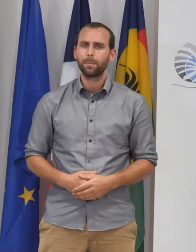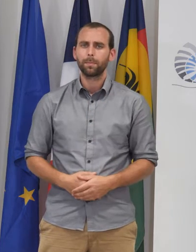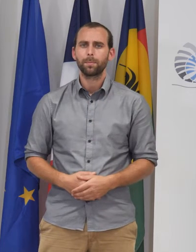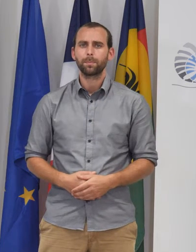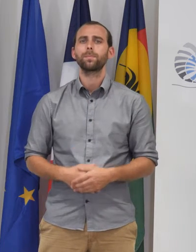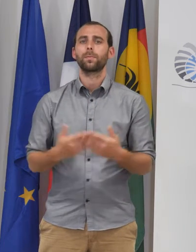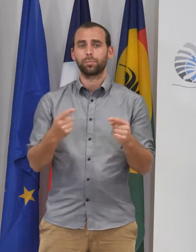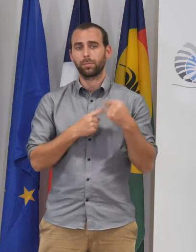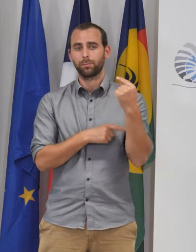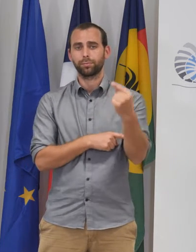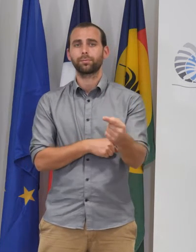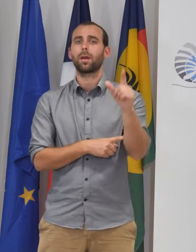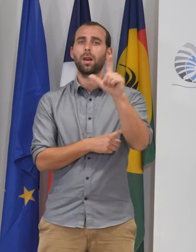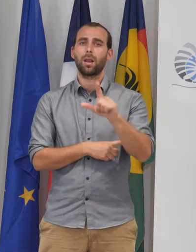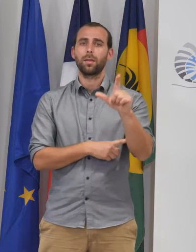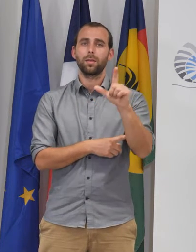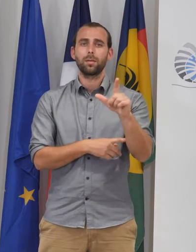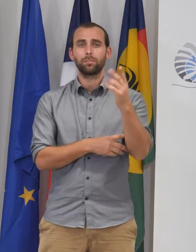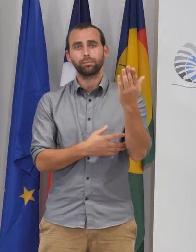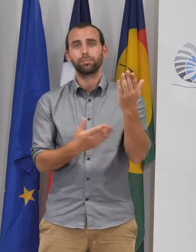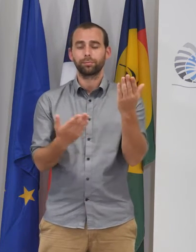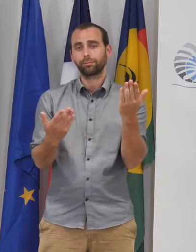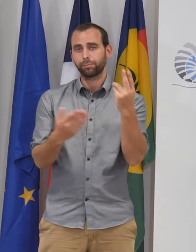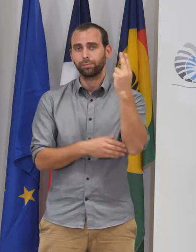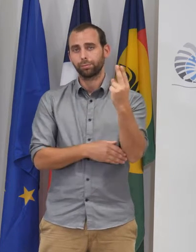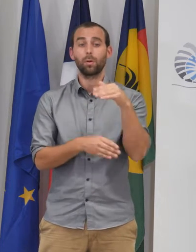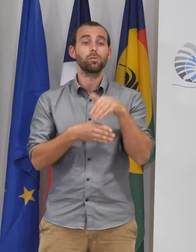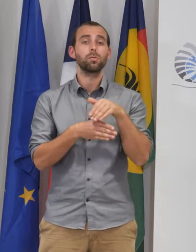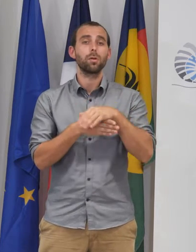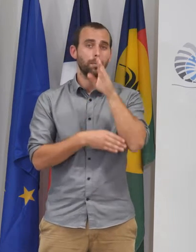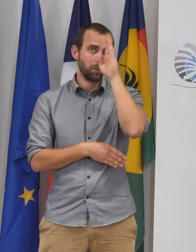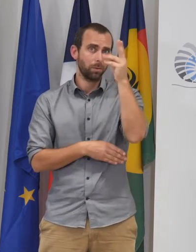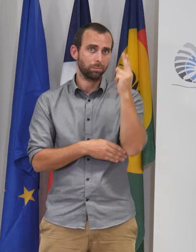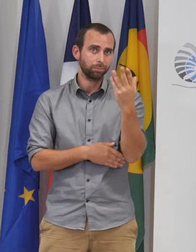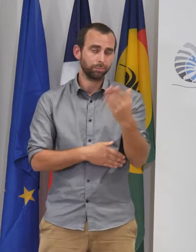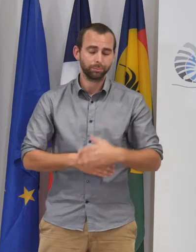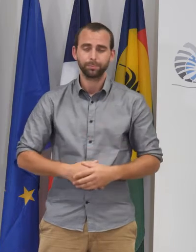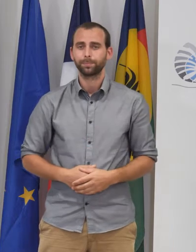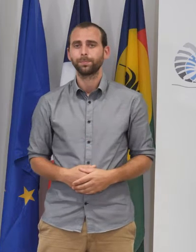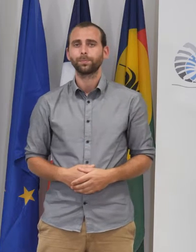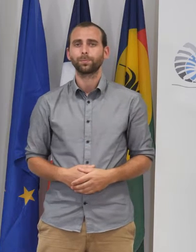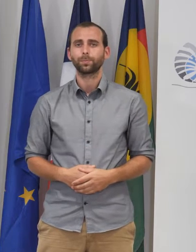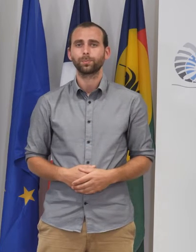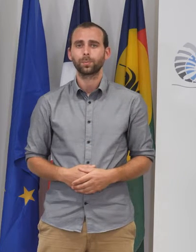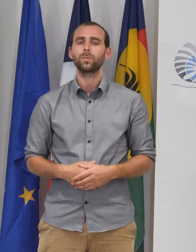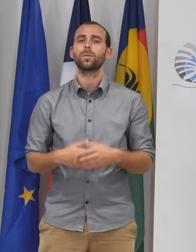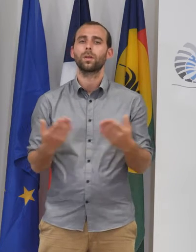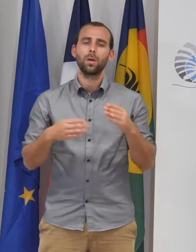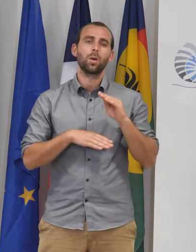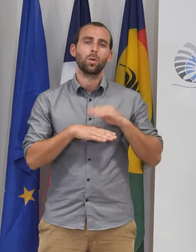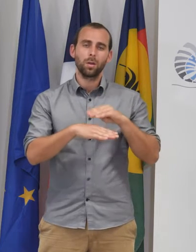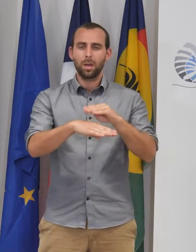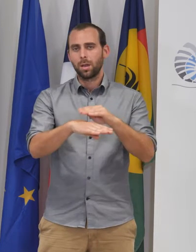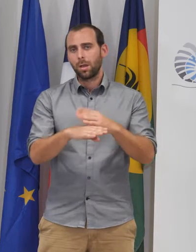prendre cours à partir de ce soir minuit. Je vous rappelle quand même les conseils utiles, parce que